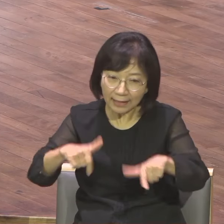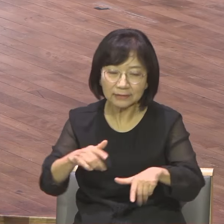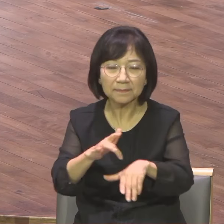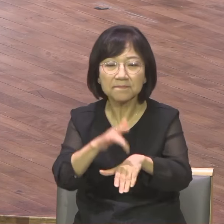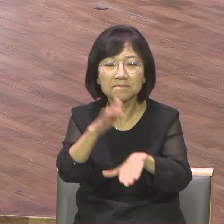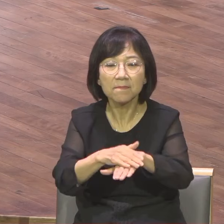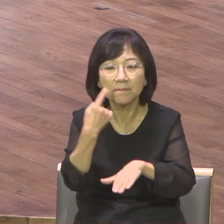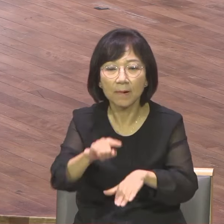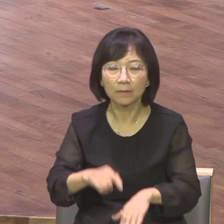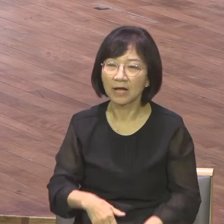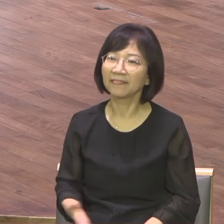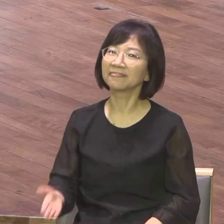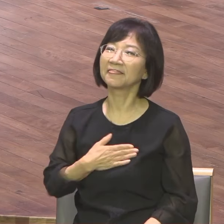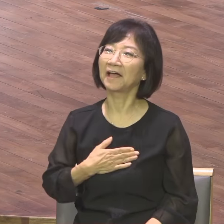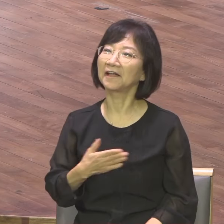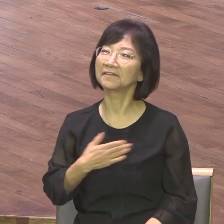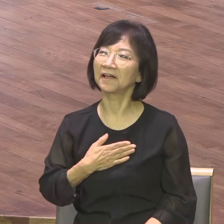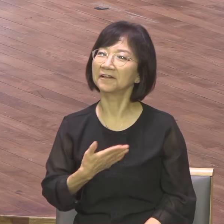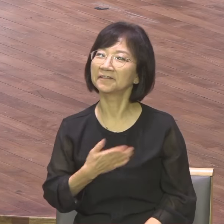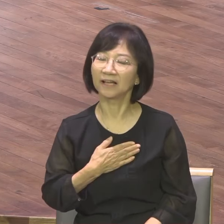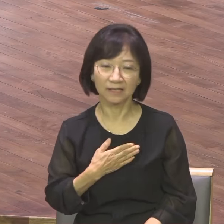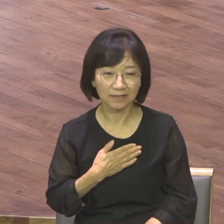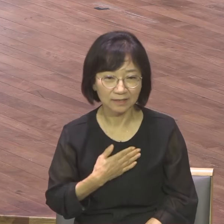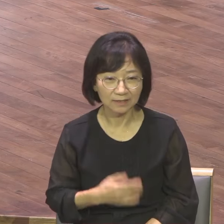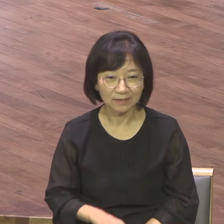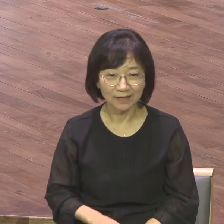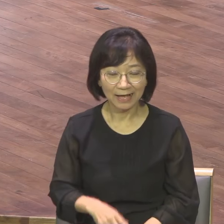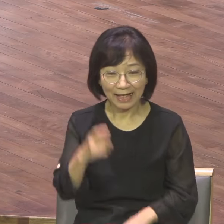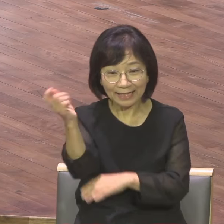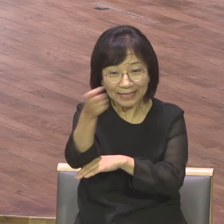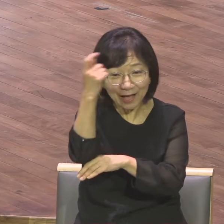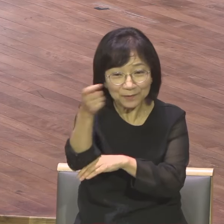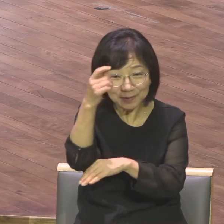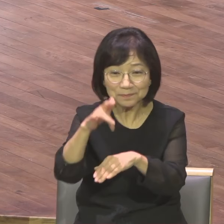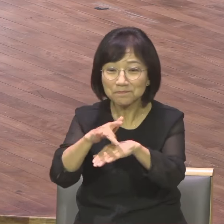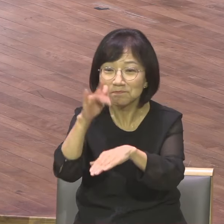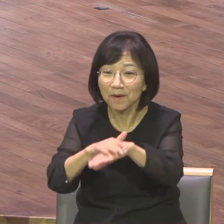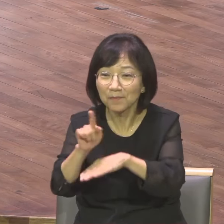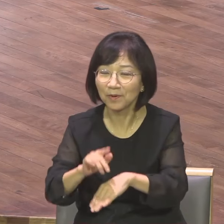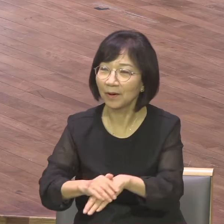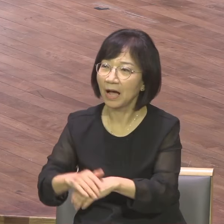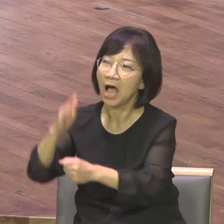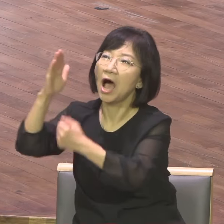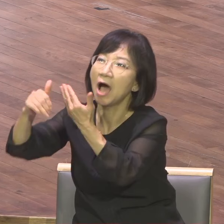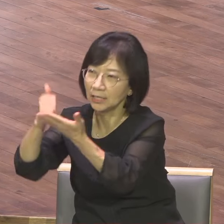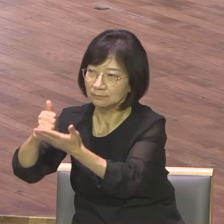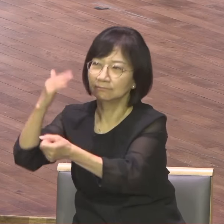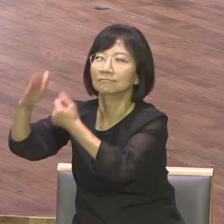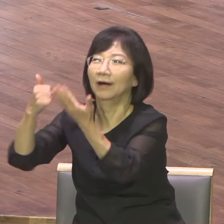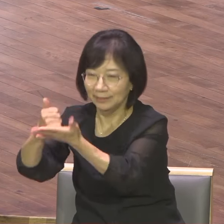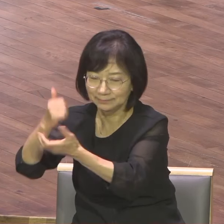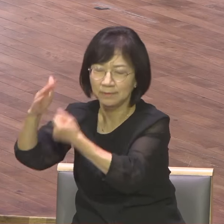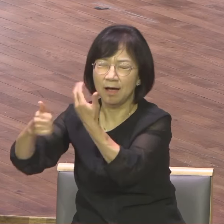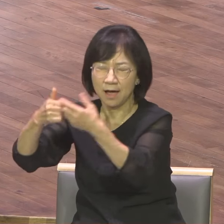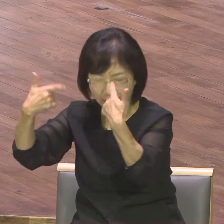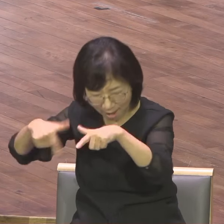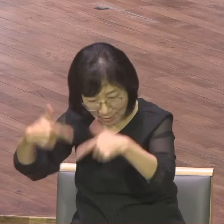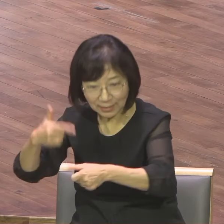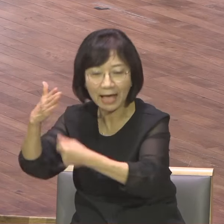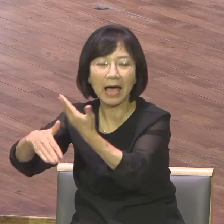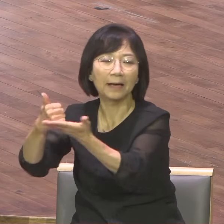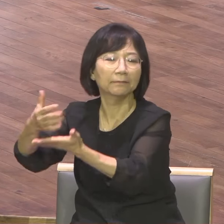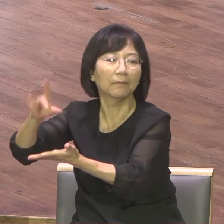내가. 그럼 다윗은요, 모든 게 다 하나님. 그 차이예요.